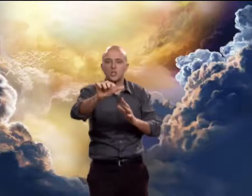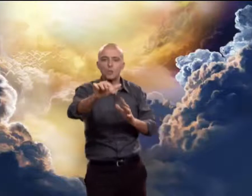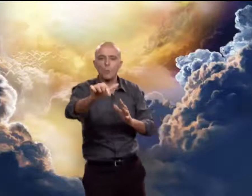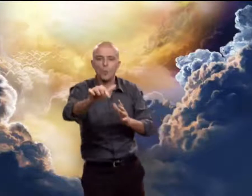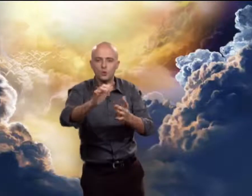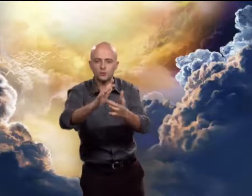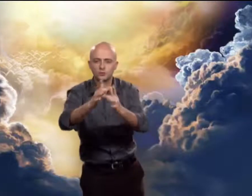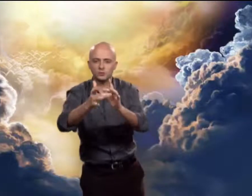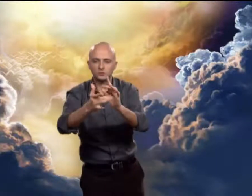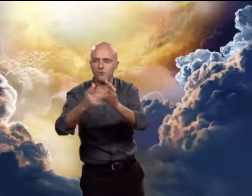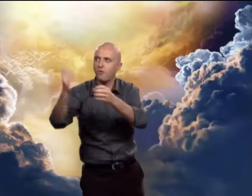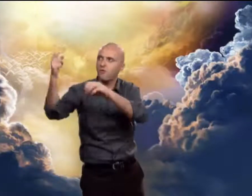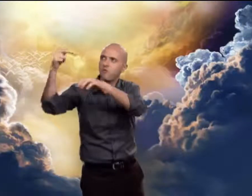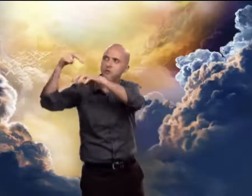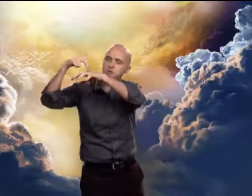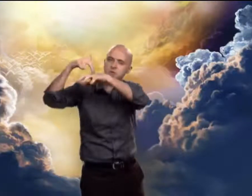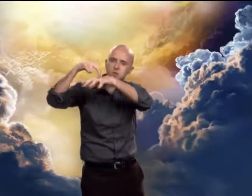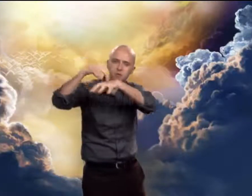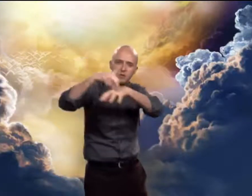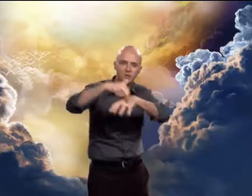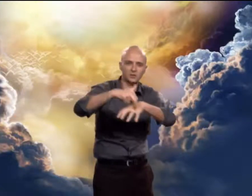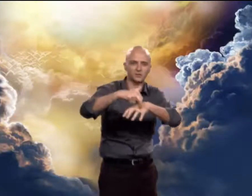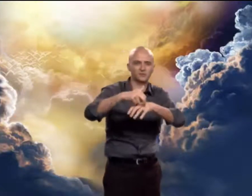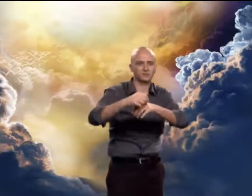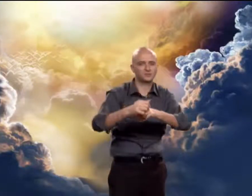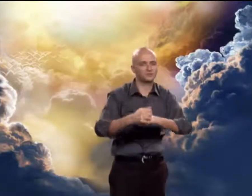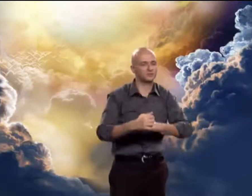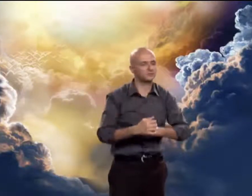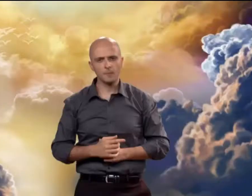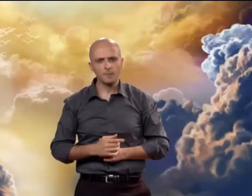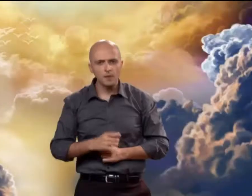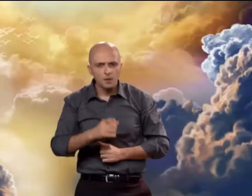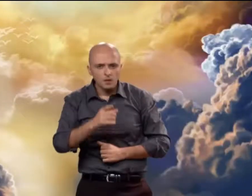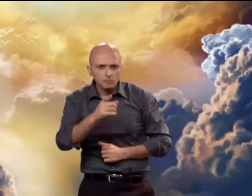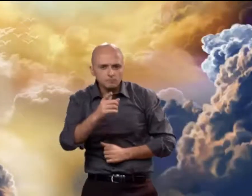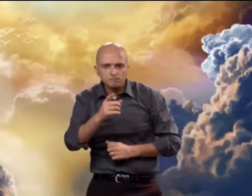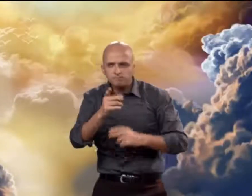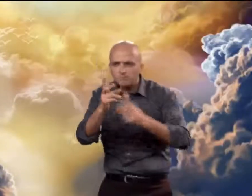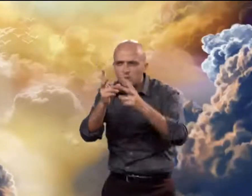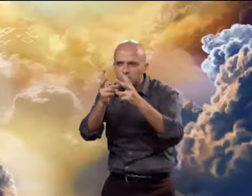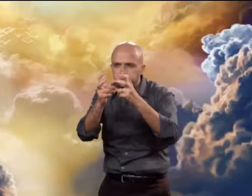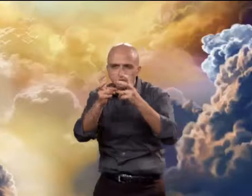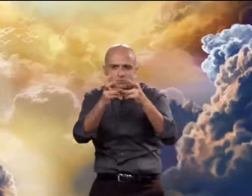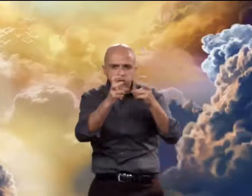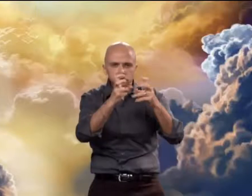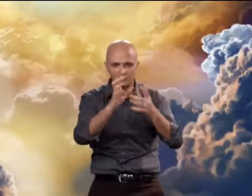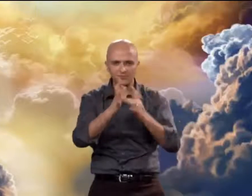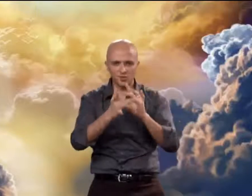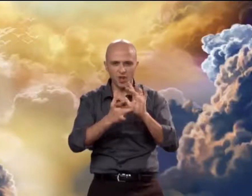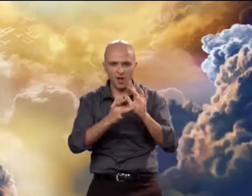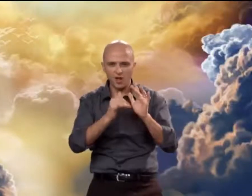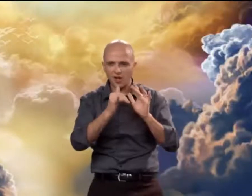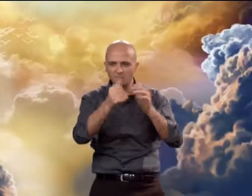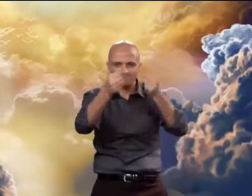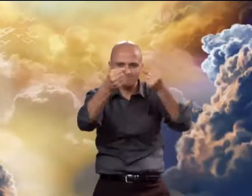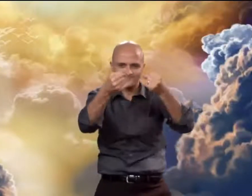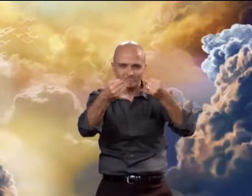libertinagem, bebedeira e ansiedades da vida, e aquele dia venha sobre vocês inesperadamente. Estejam